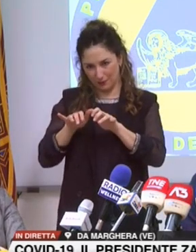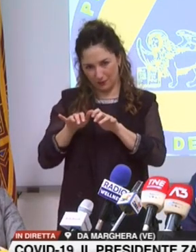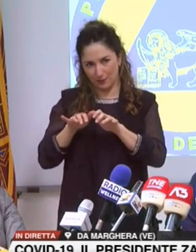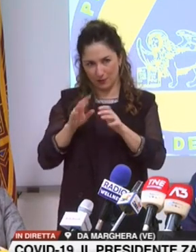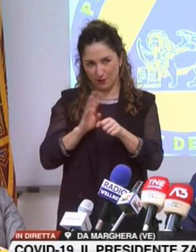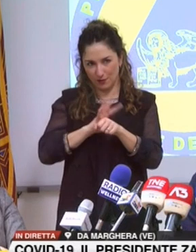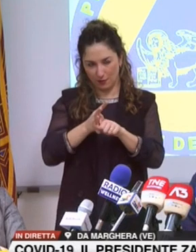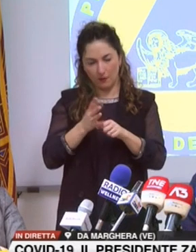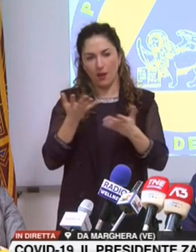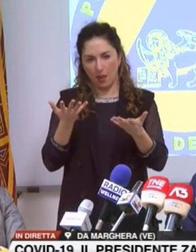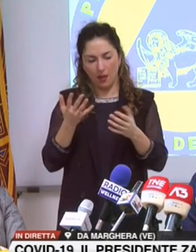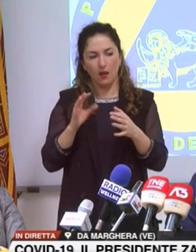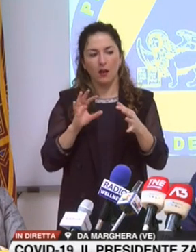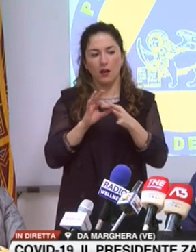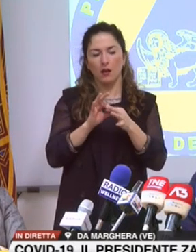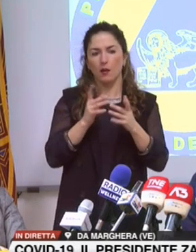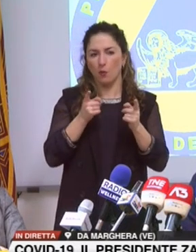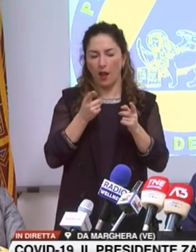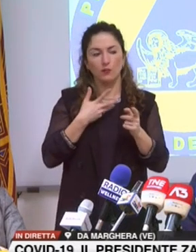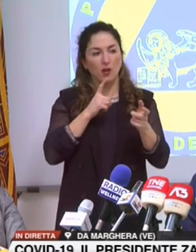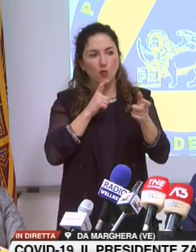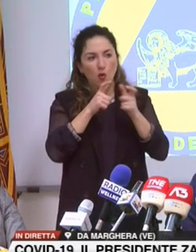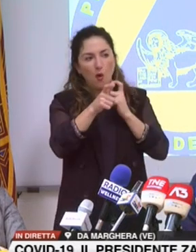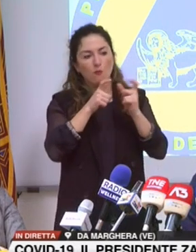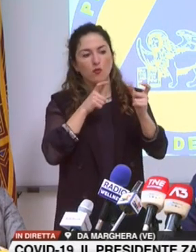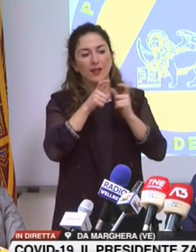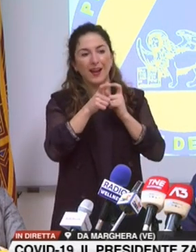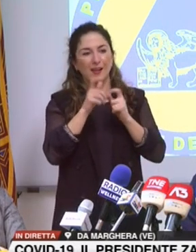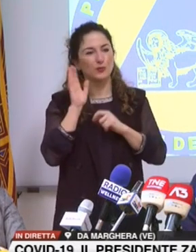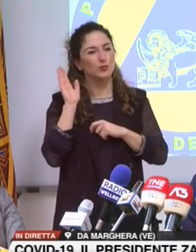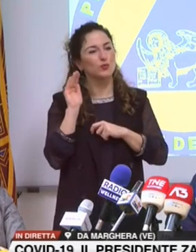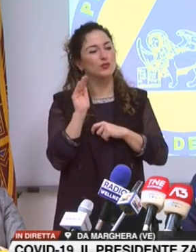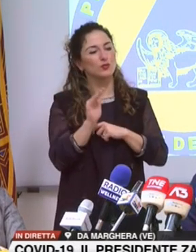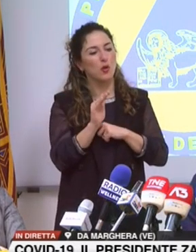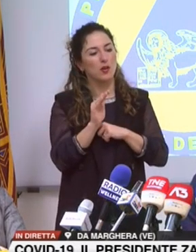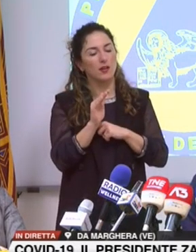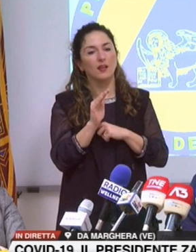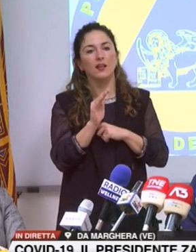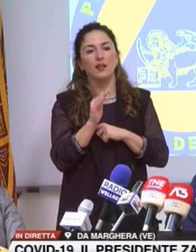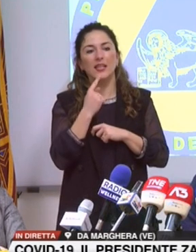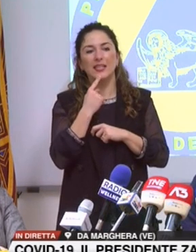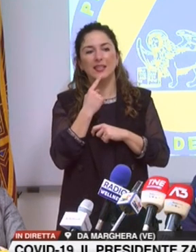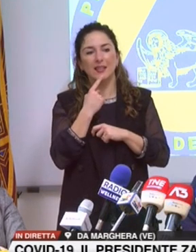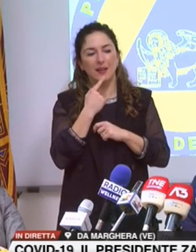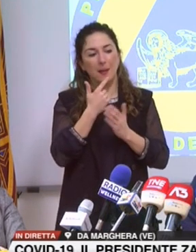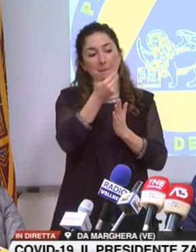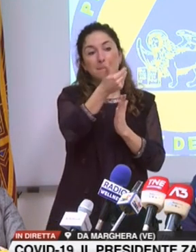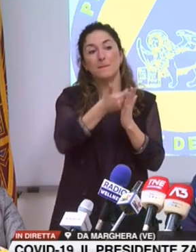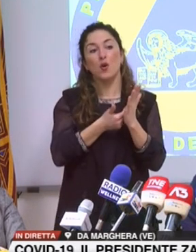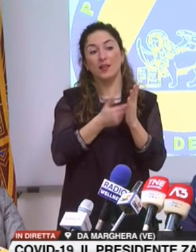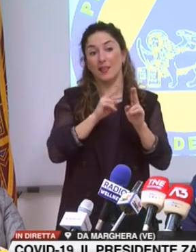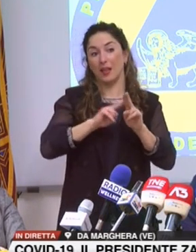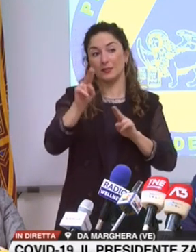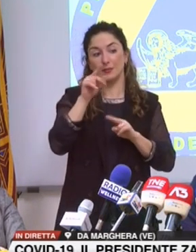attuale, c'è una comunicazione periodica, quotidiana, con il portale nazionale dove sono